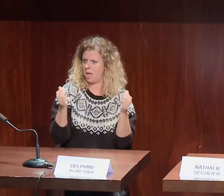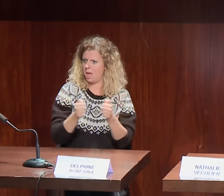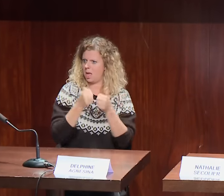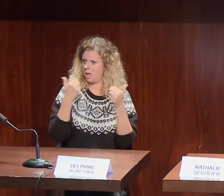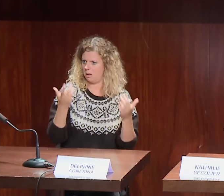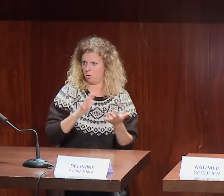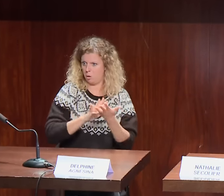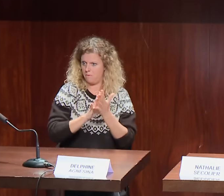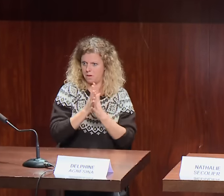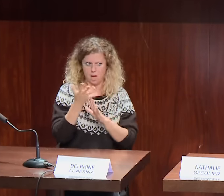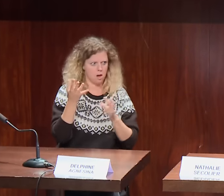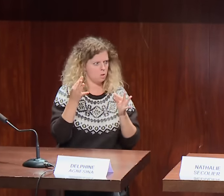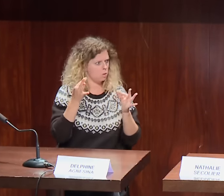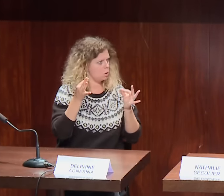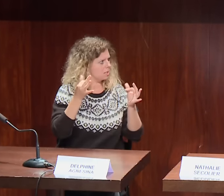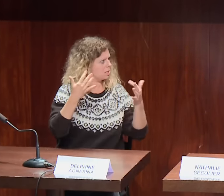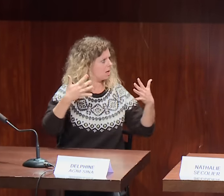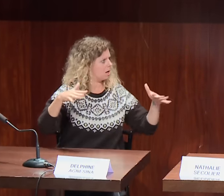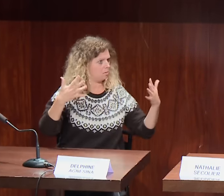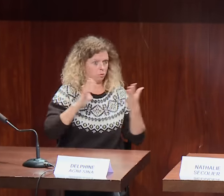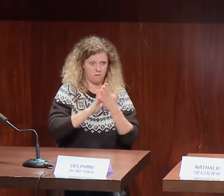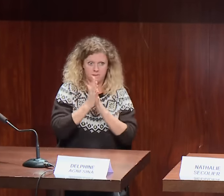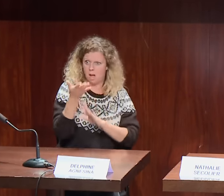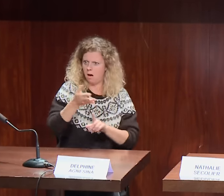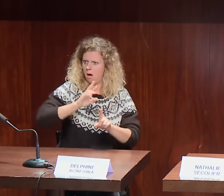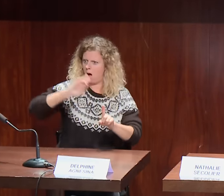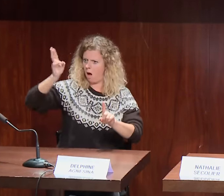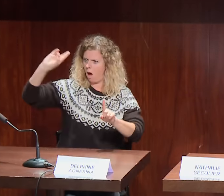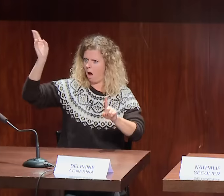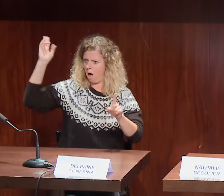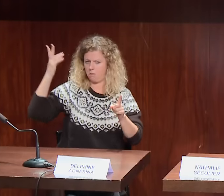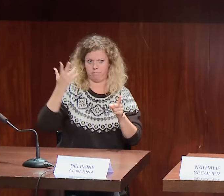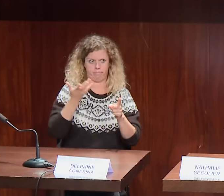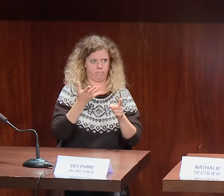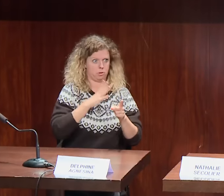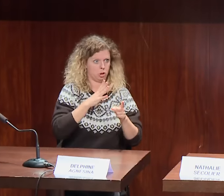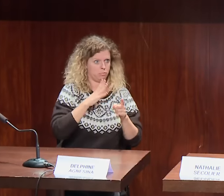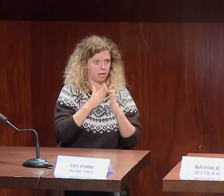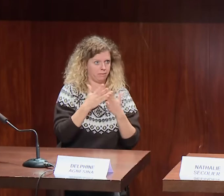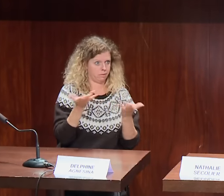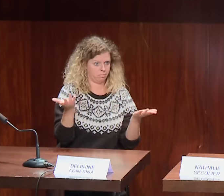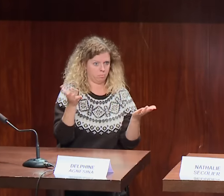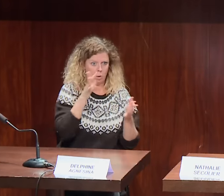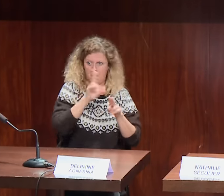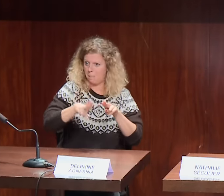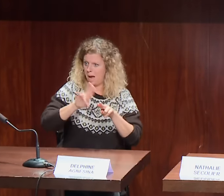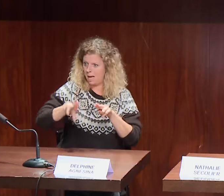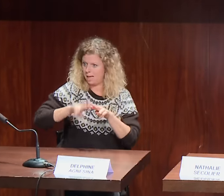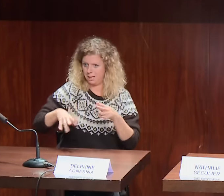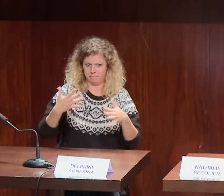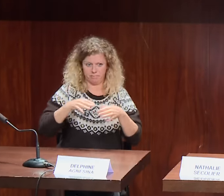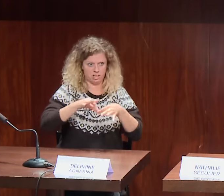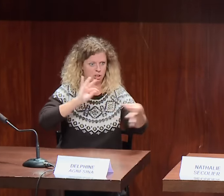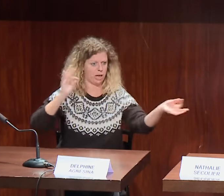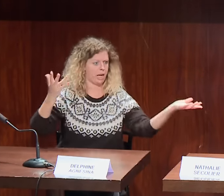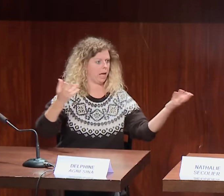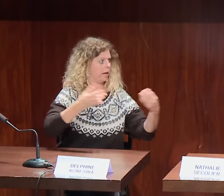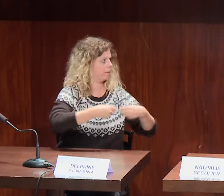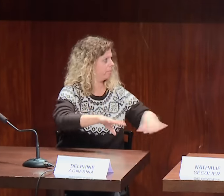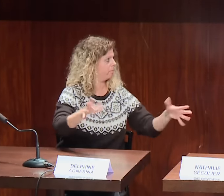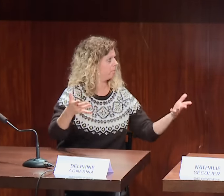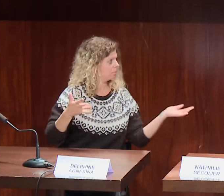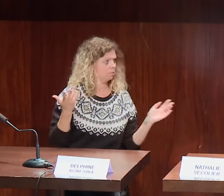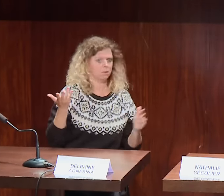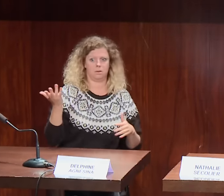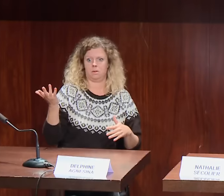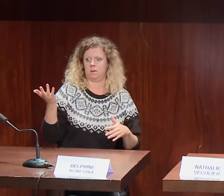bibliothèque et il est prêté. Et comment il finit par s'abîmer? Il finit par s'abîmer et au bout d'un moment, il est